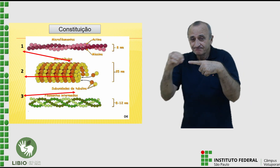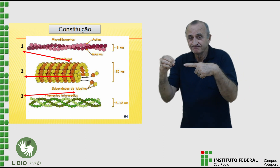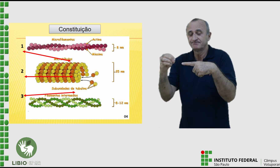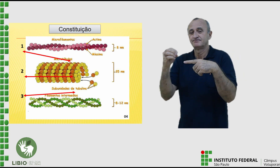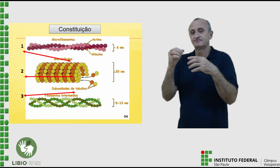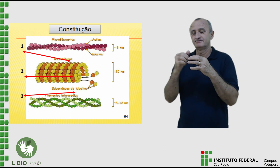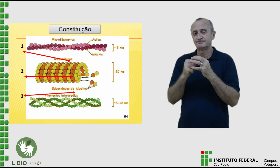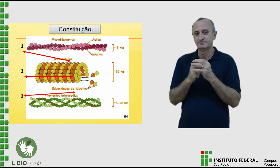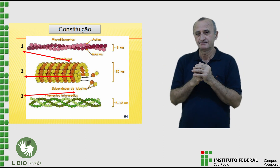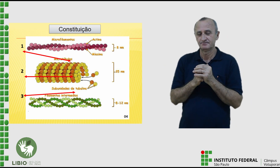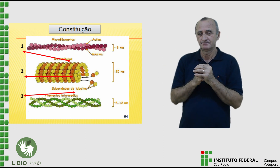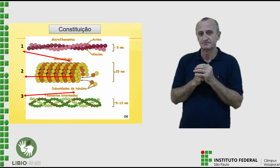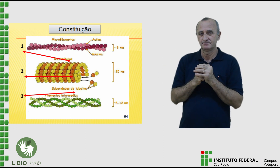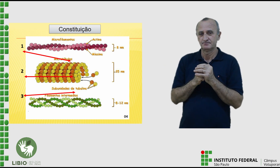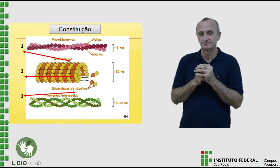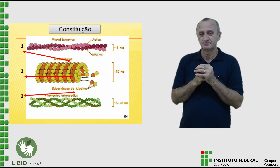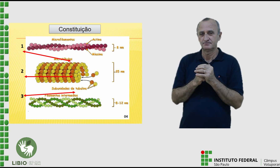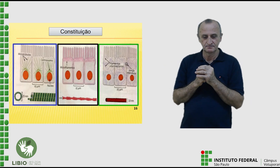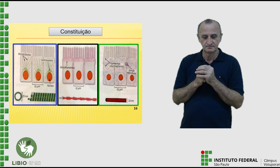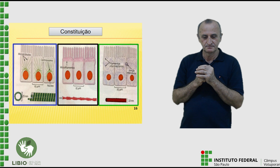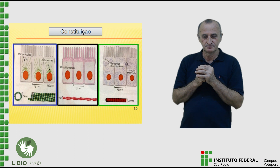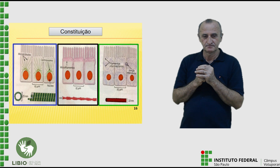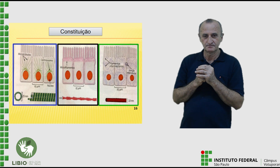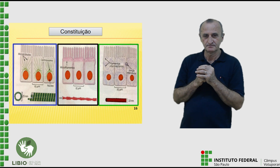e a proteína tubulina.